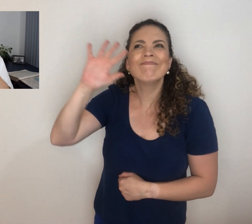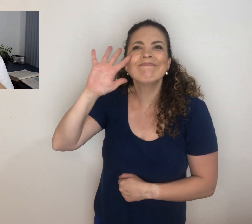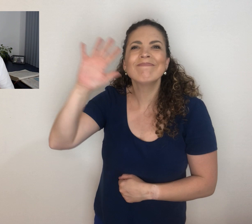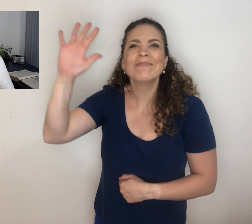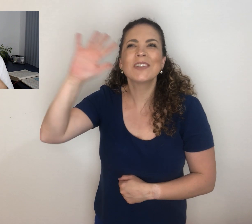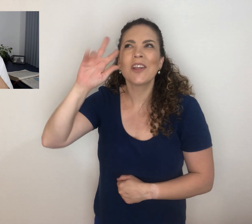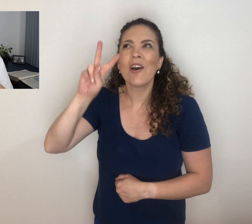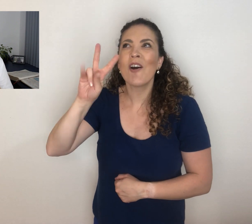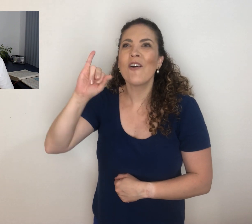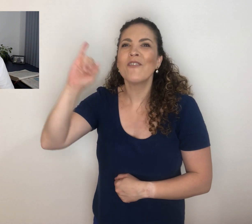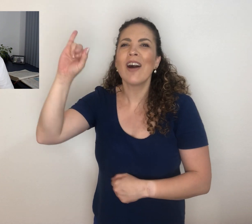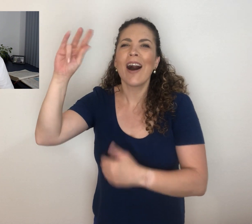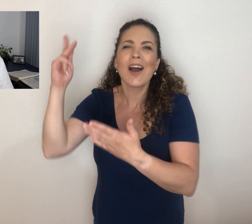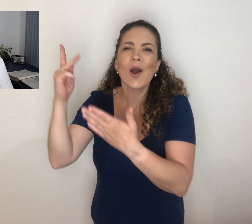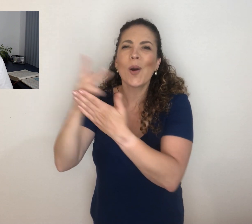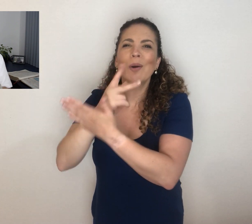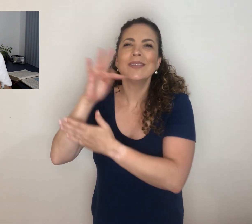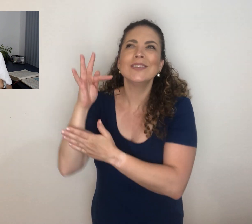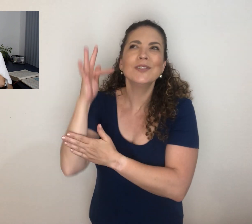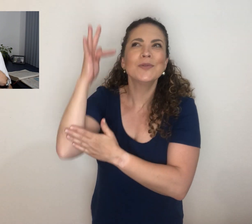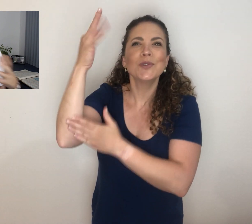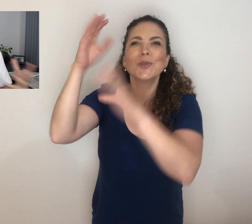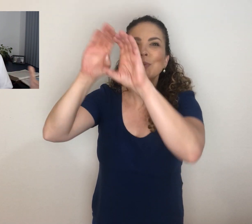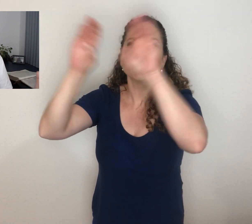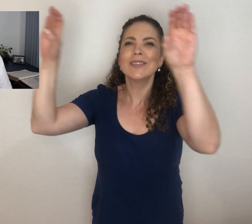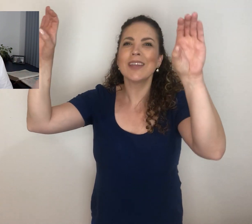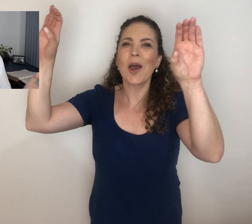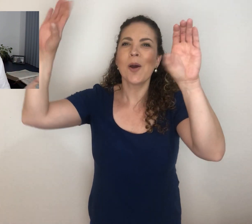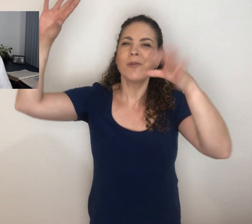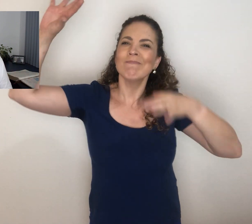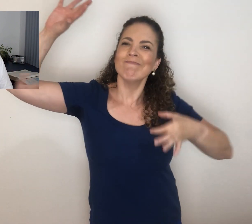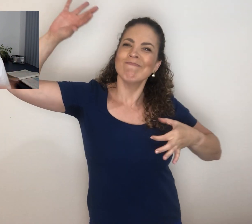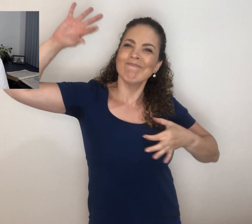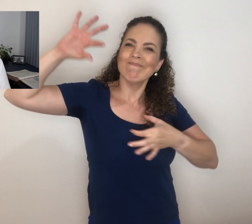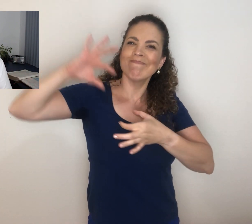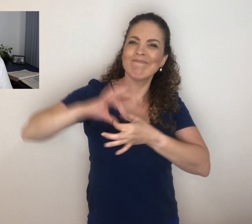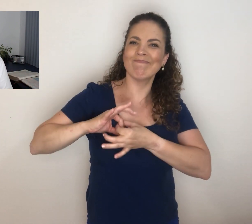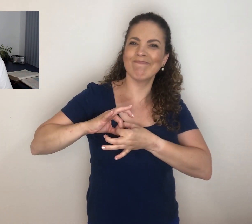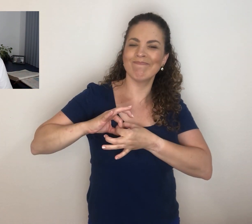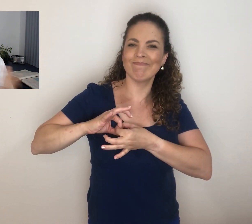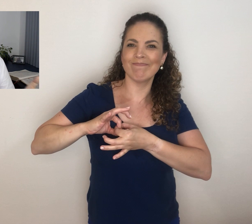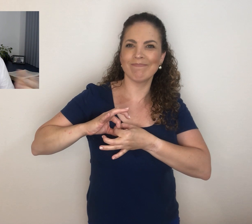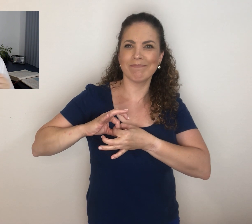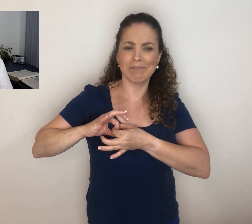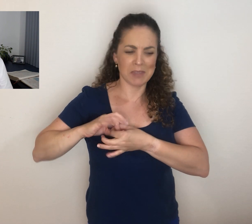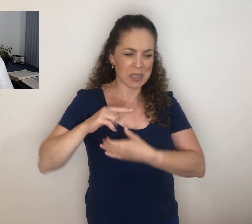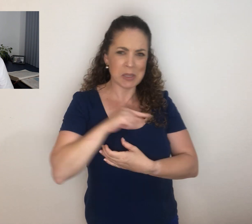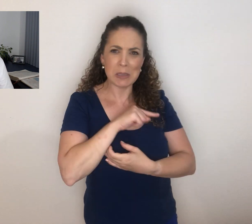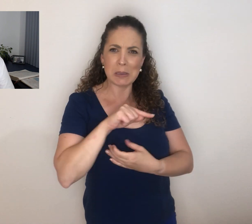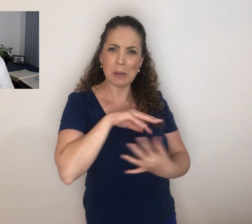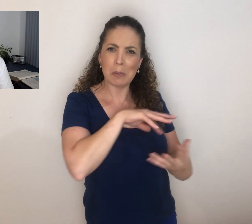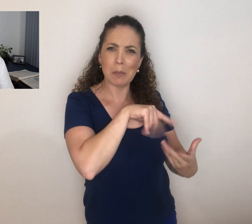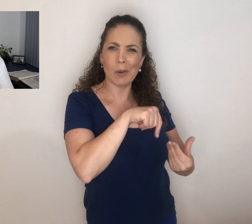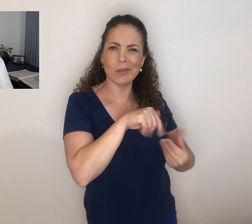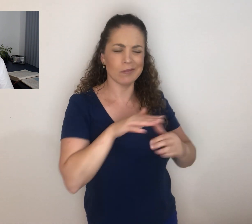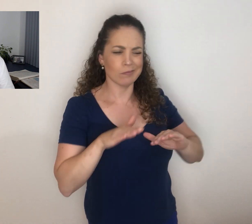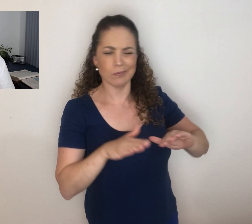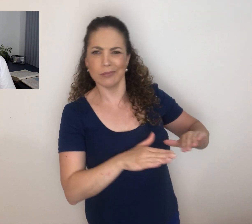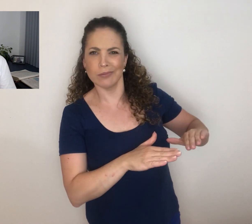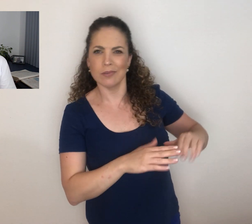né? Tirando e nos desprendendo, por assim dizer, deste mundo